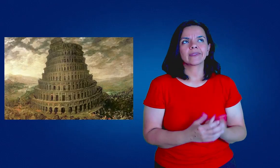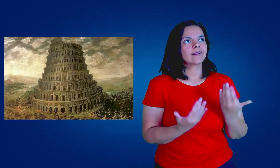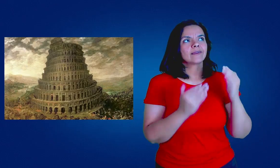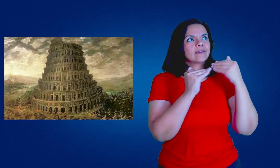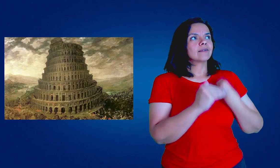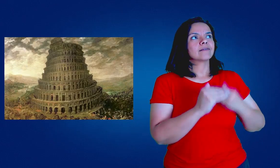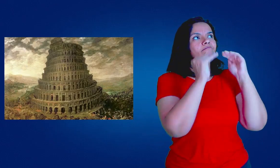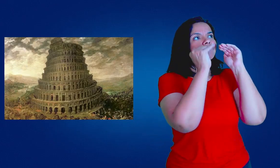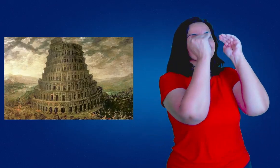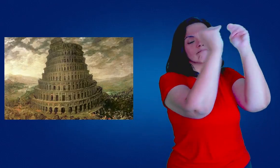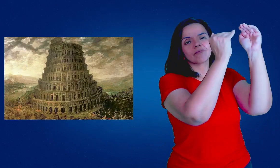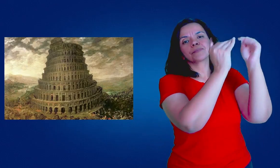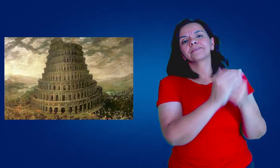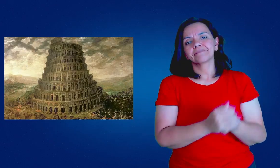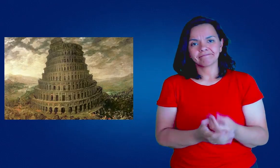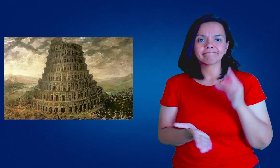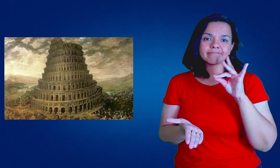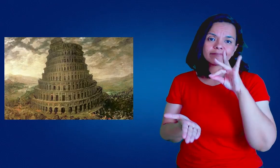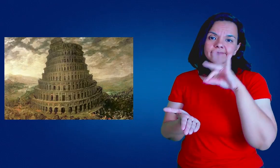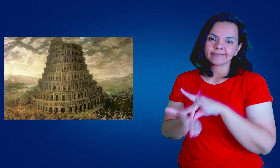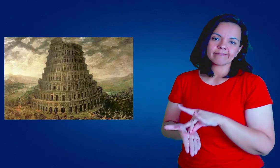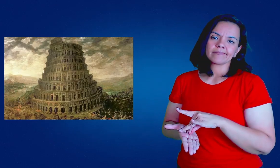Precisamos conhecer a Deus, aceitar a sua vontade.